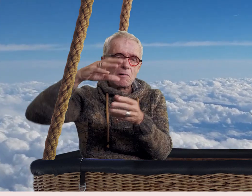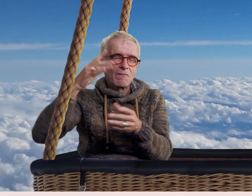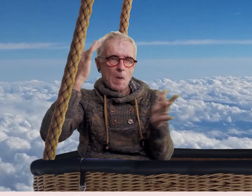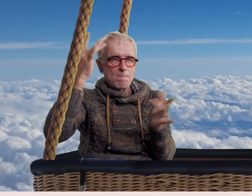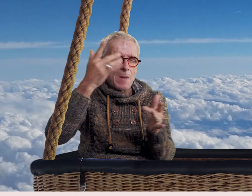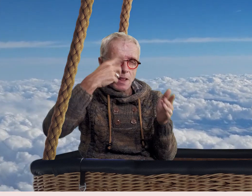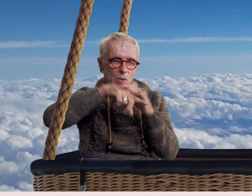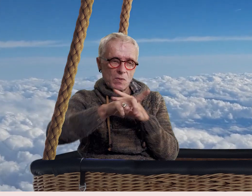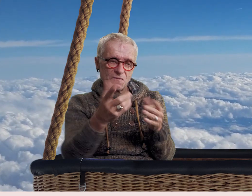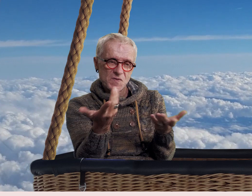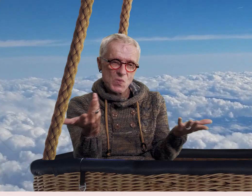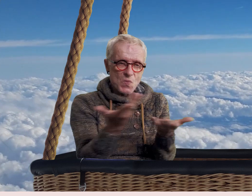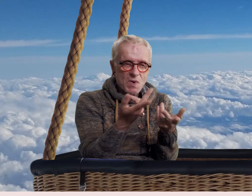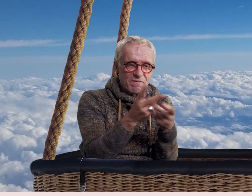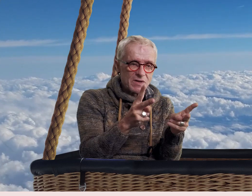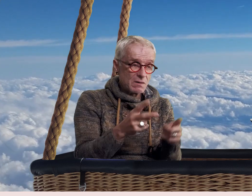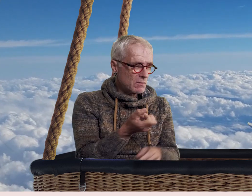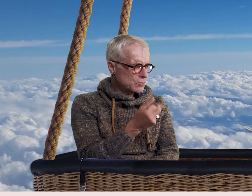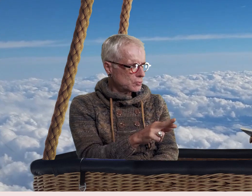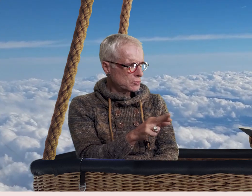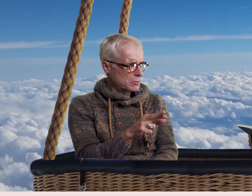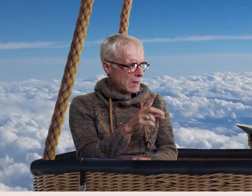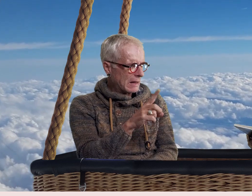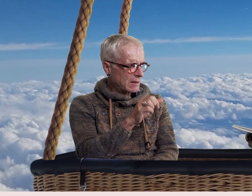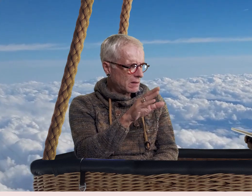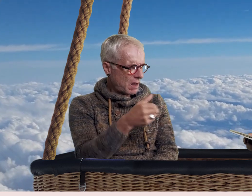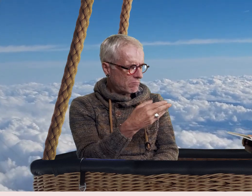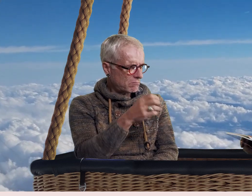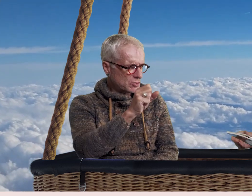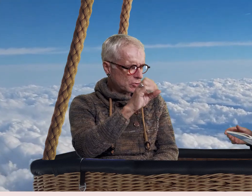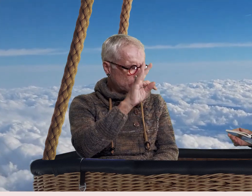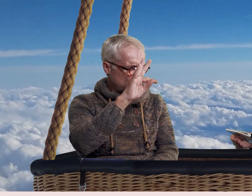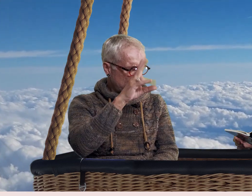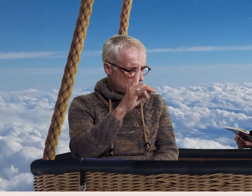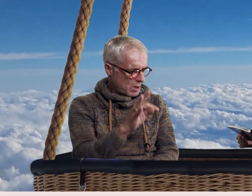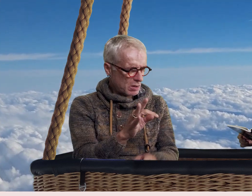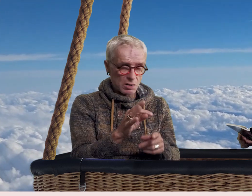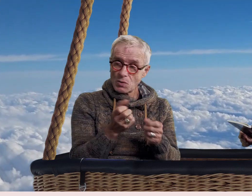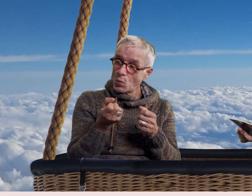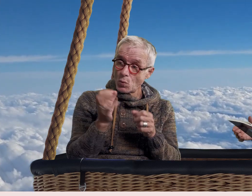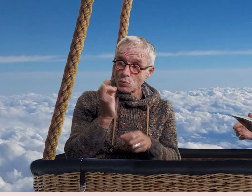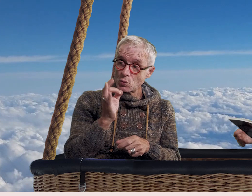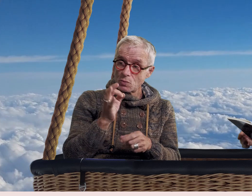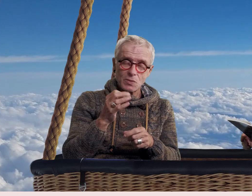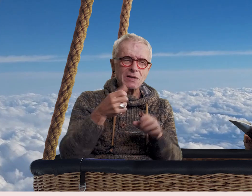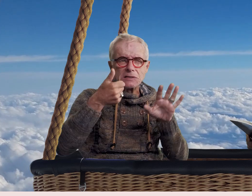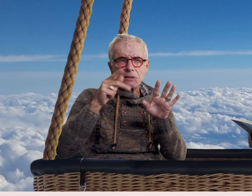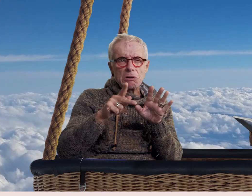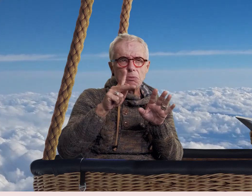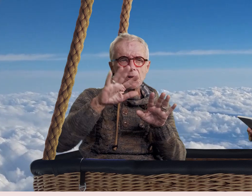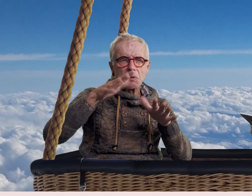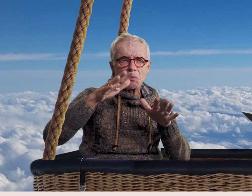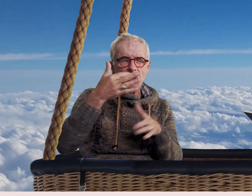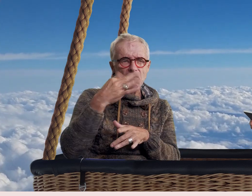localités. Vous êtes certain que c'est Darmstadt ? Demandai-je. Sans doute. Et nous sommes à six lieux de Francfort.